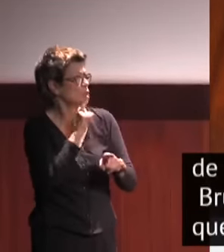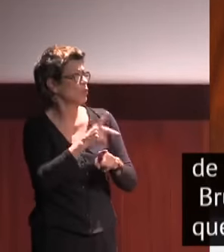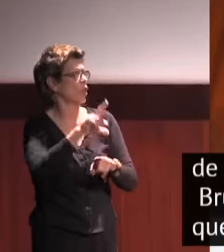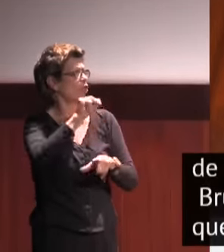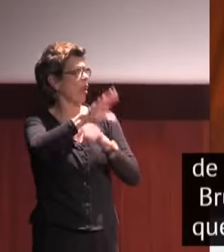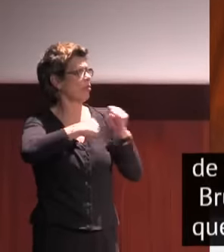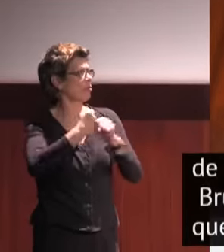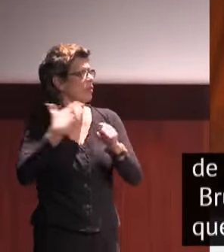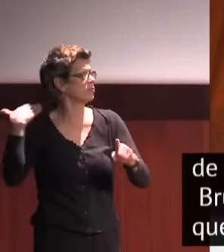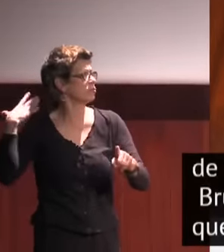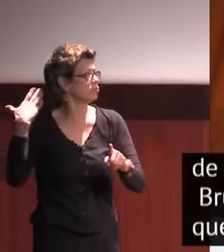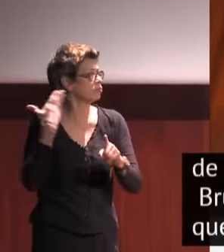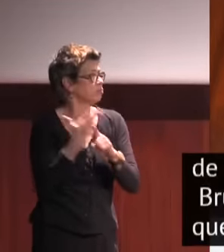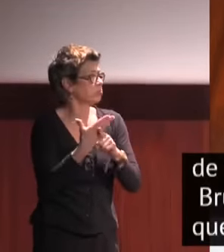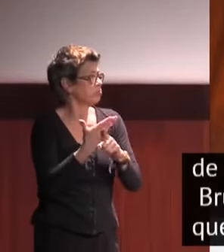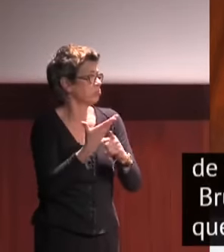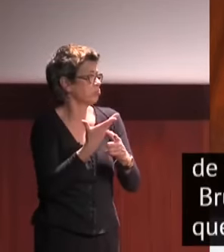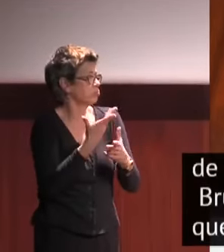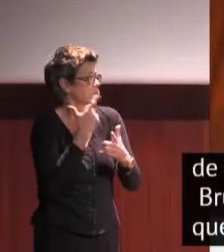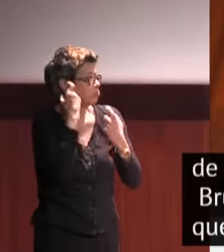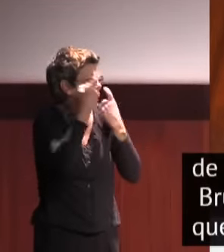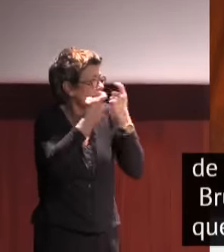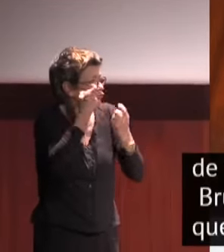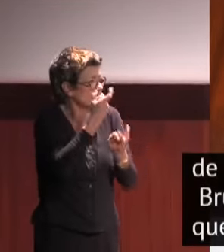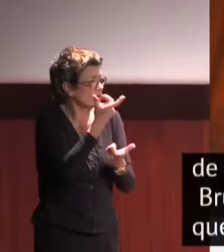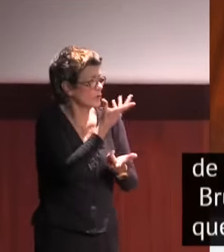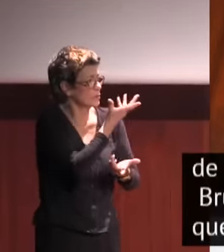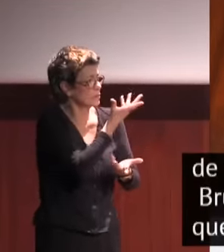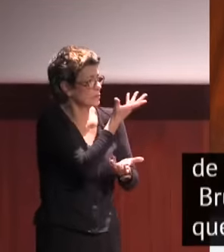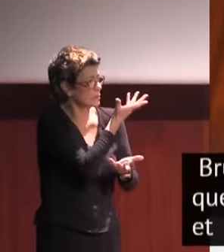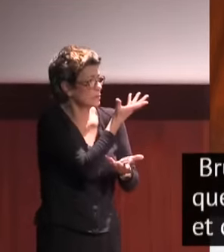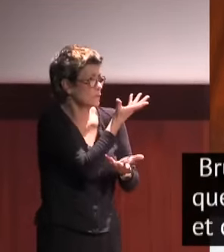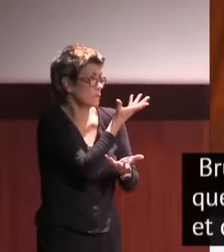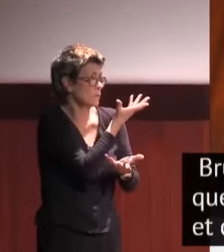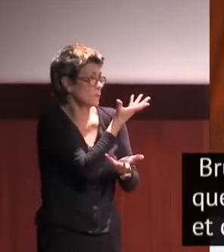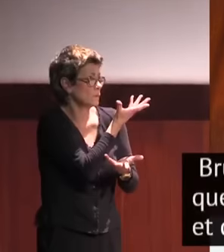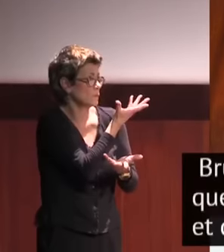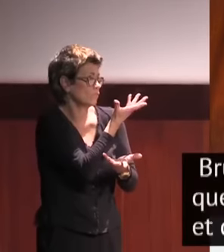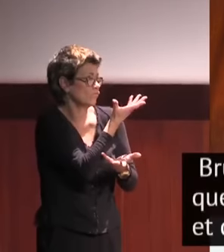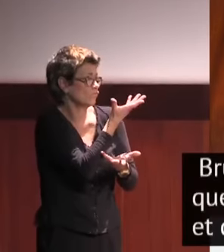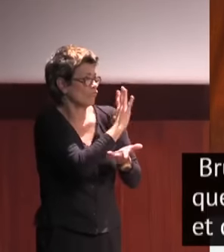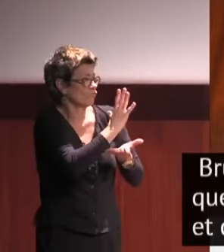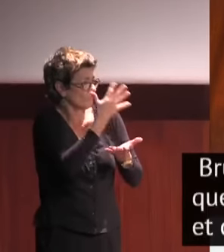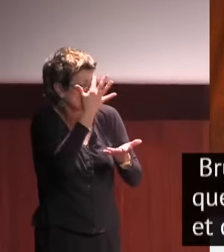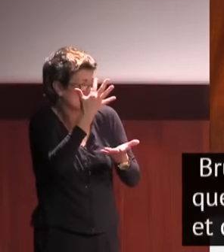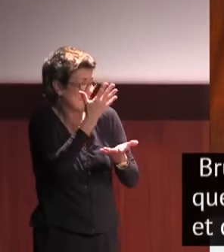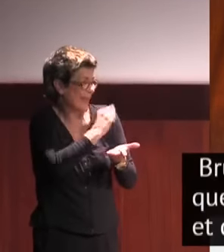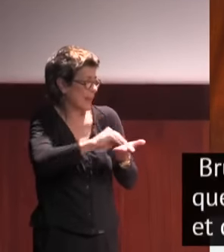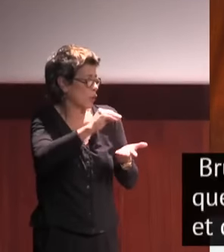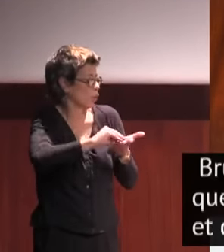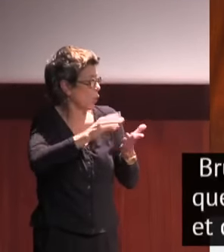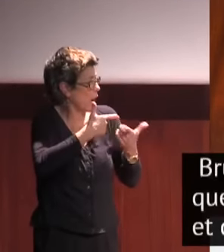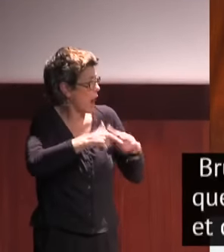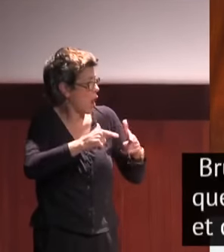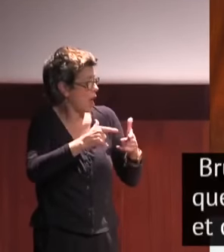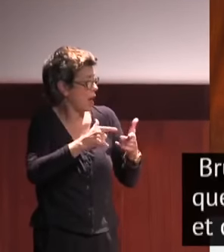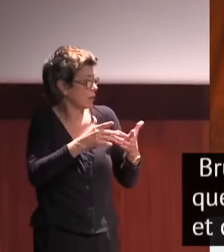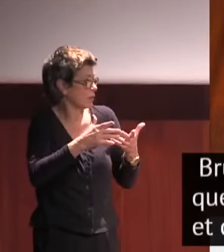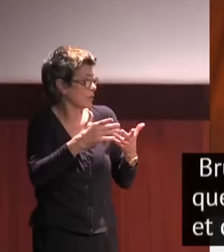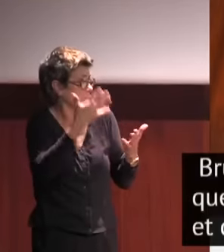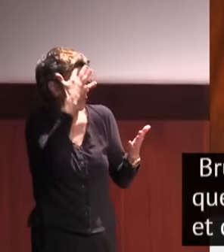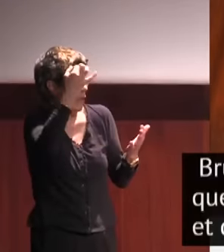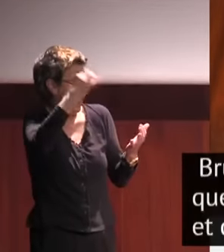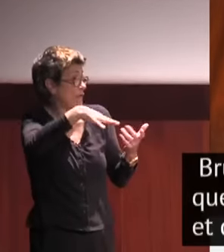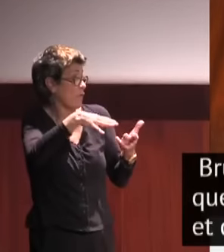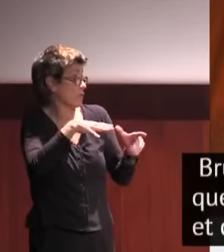langue, et qui a inventé une méthode qu'on a